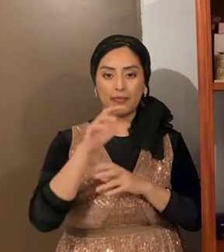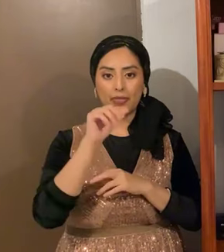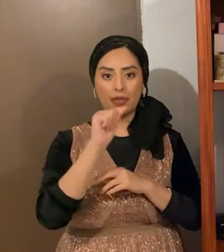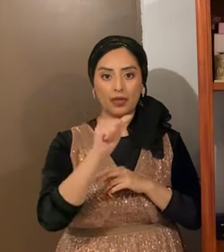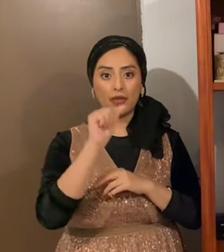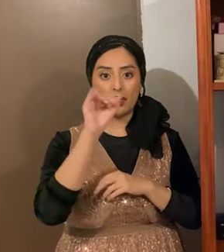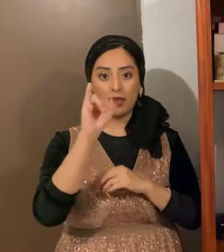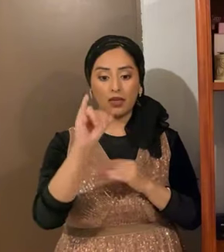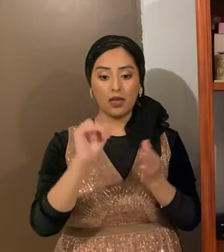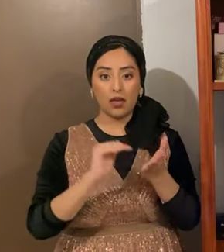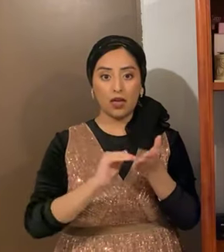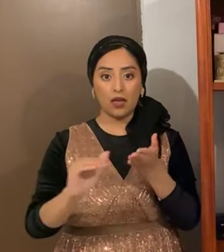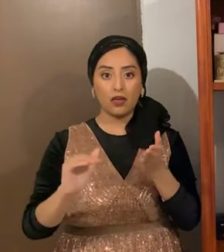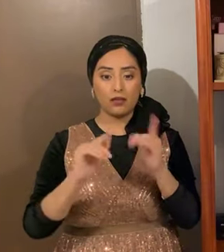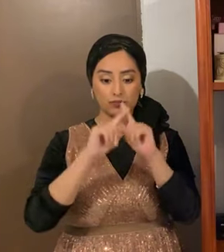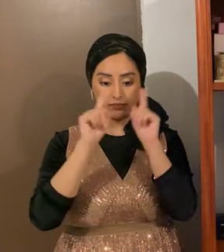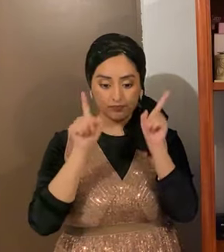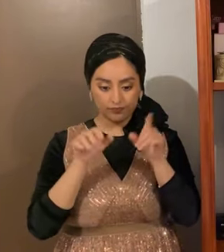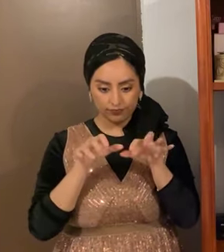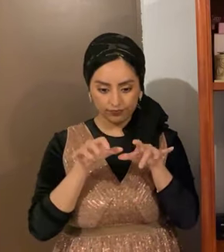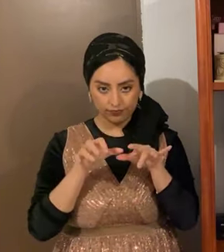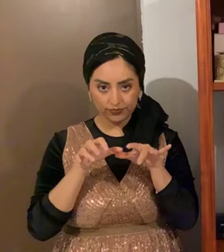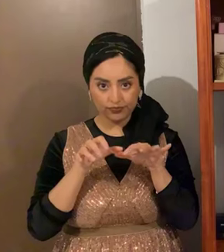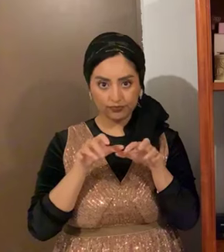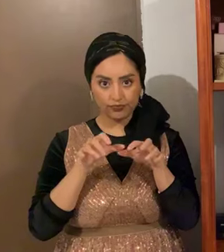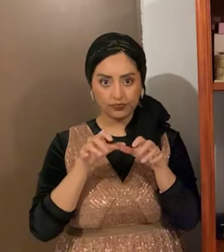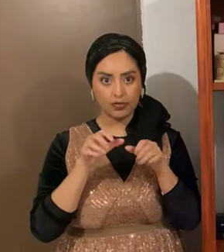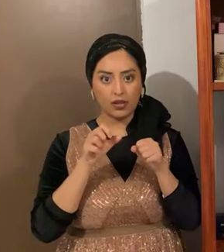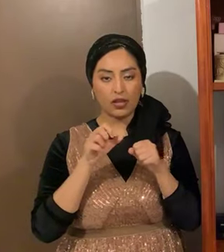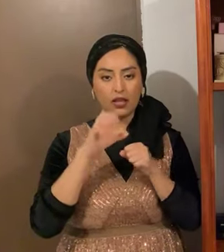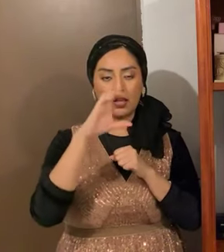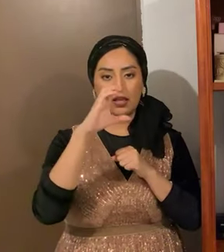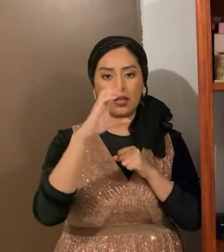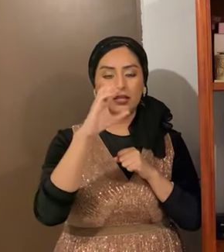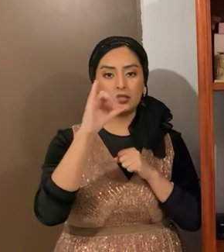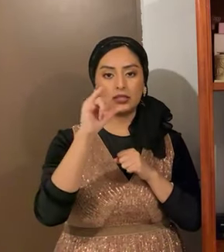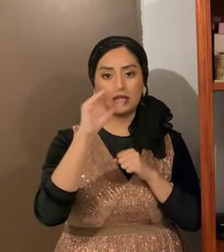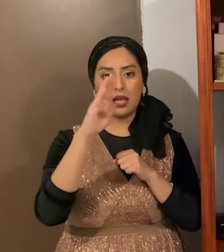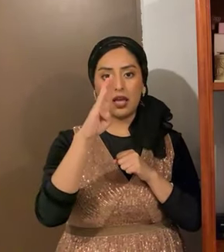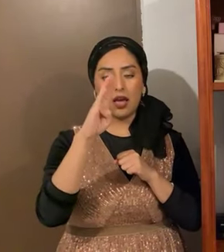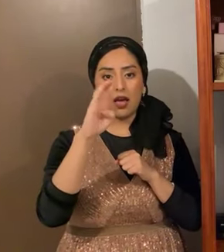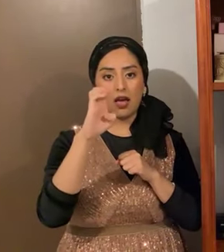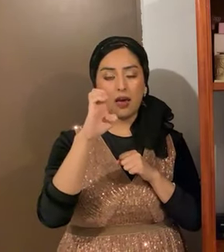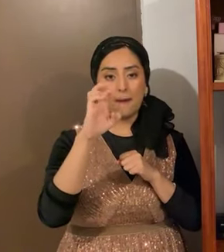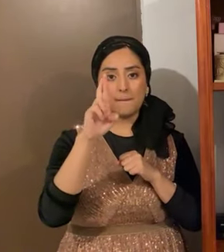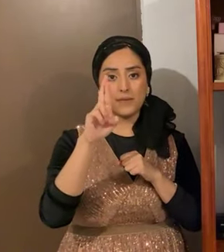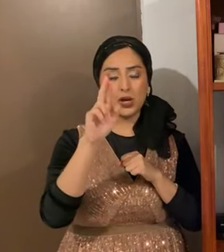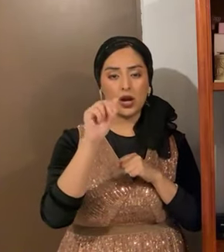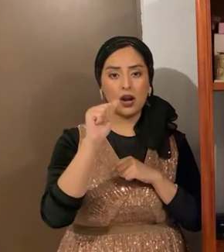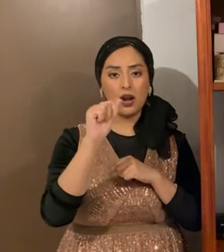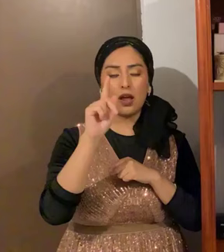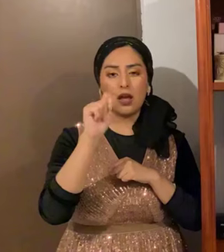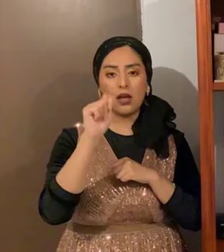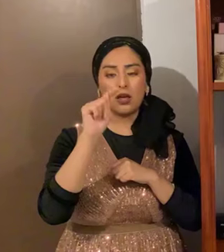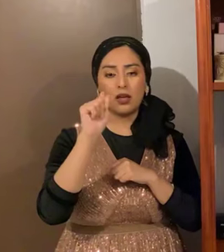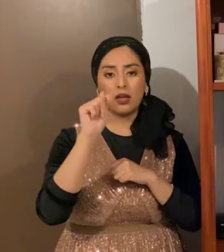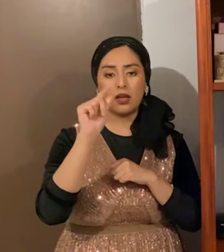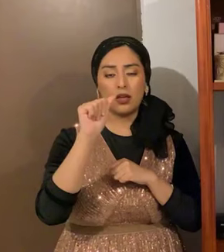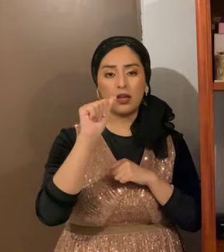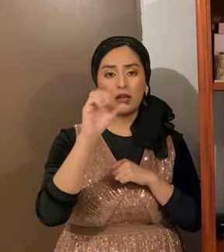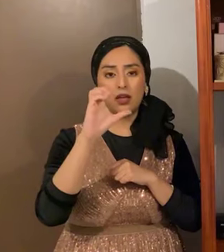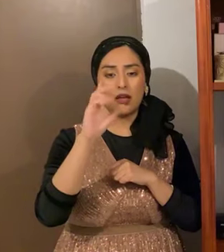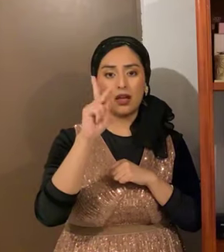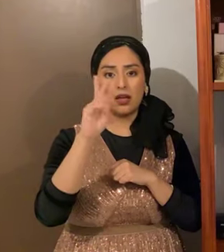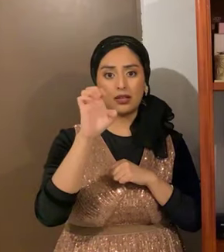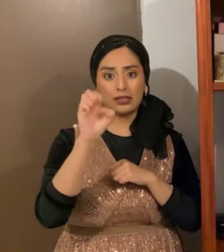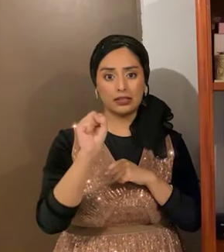artificial permite ejecutar ciberataques en solo 27 segundos. Por eso lo digo que ya sería una guerra de este